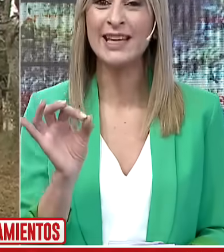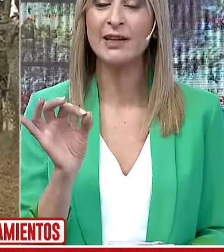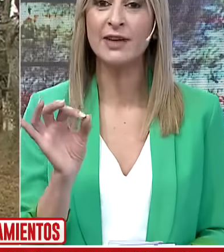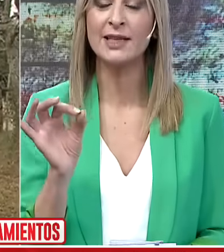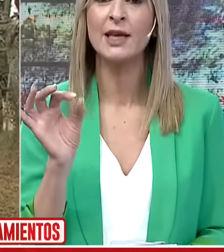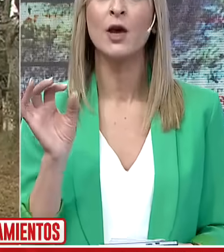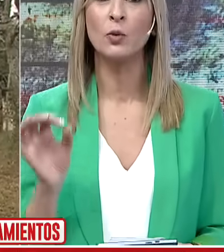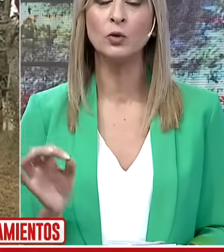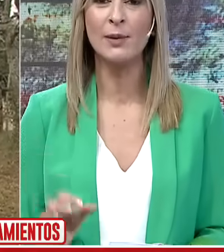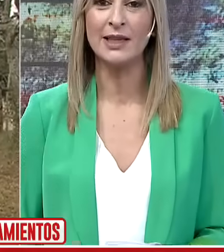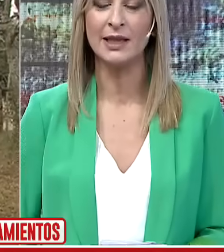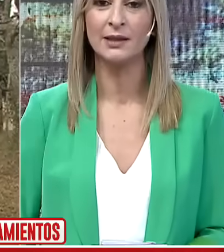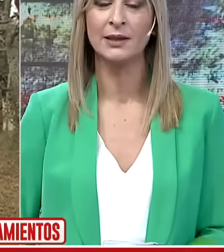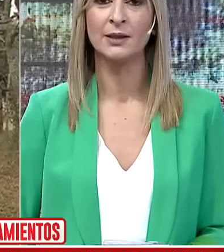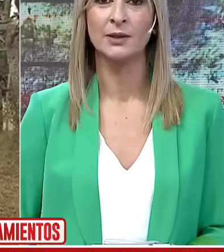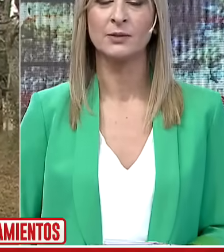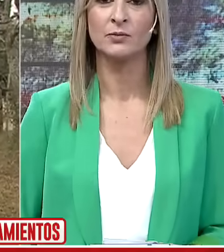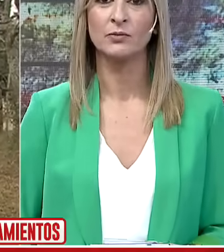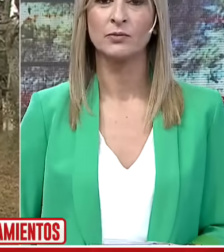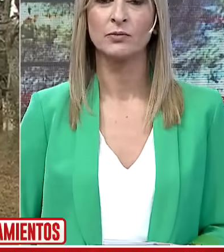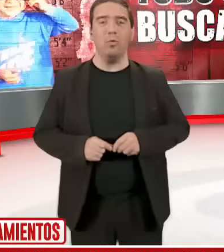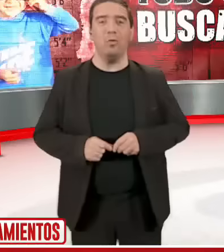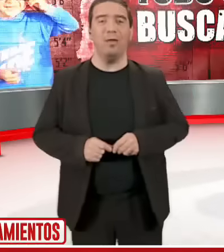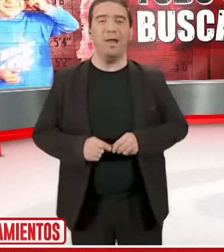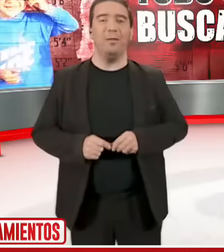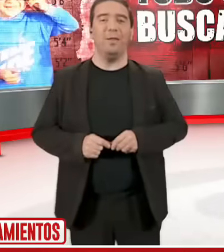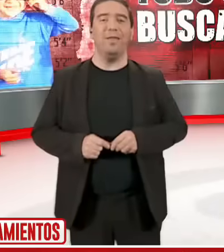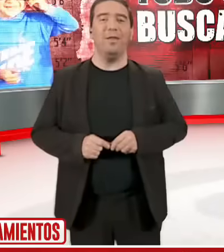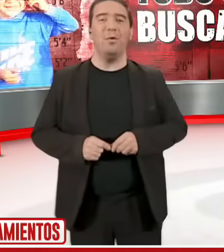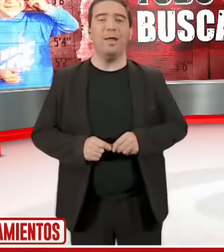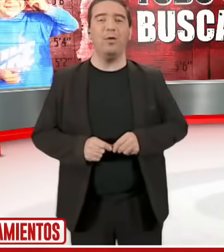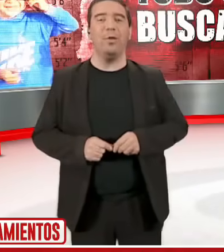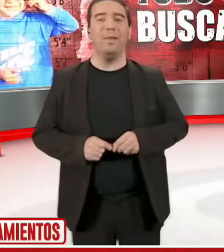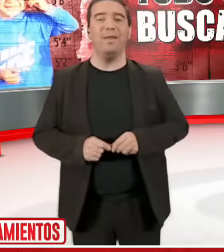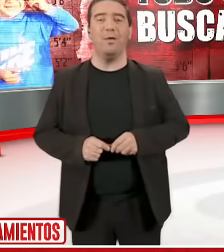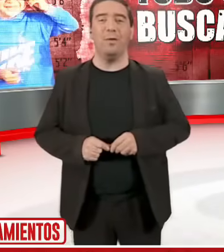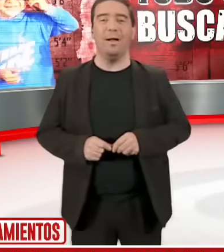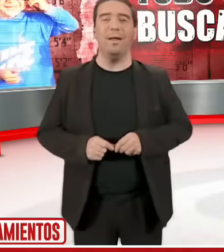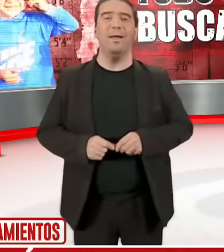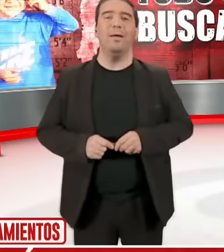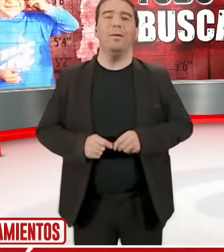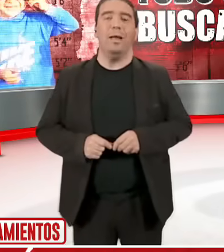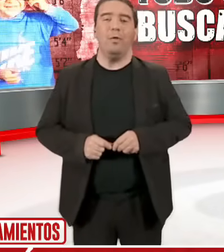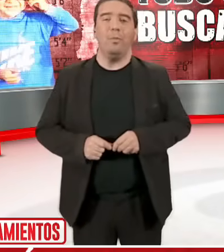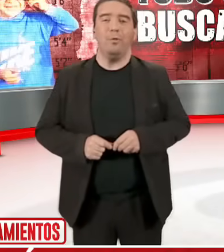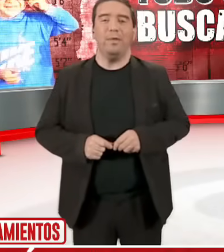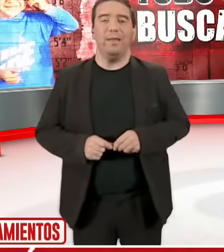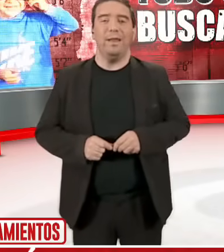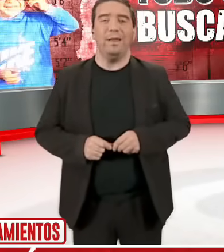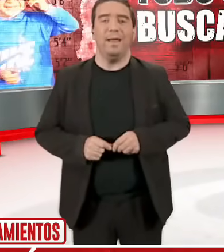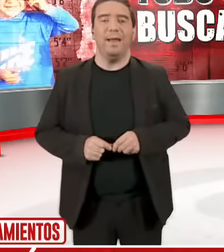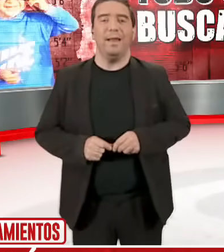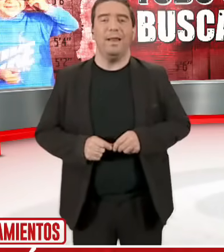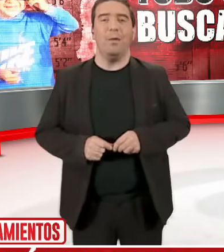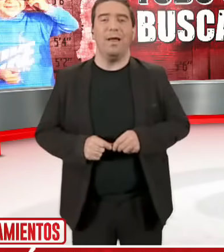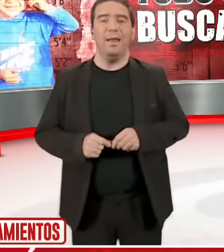menciona esta frase puntualmente. Sí, ahora pregunto, claro, porque dice Loan, que no se pierda Loan. Yo puedo